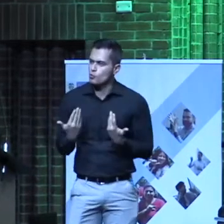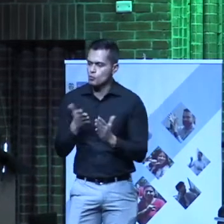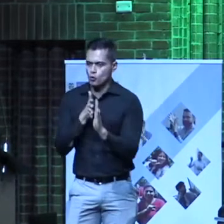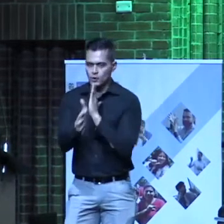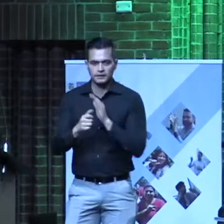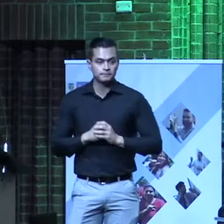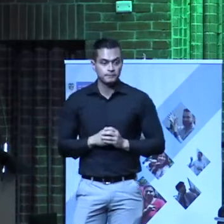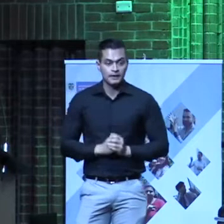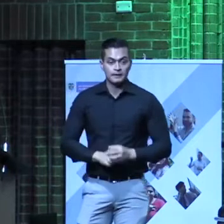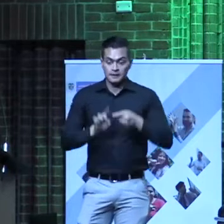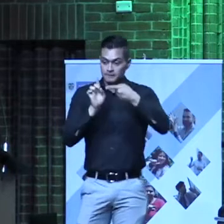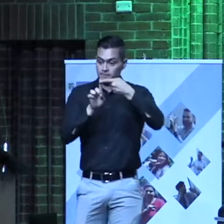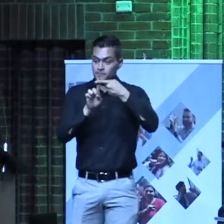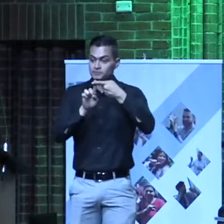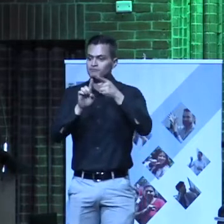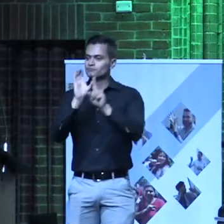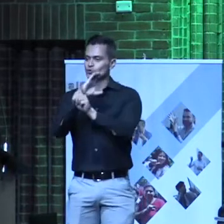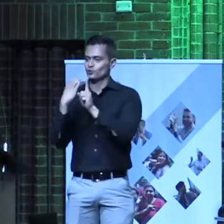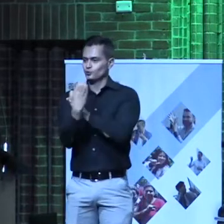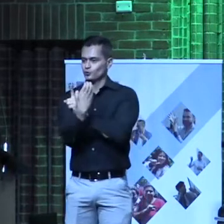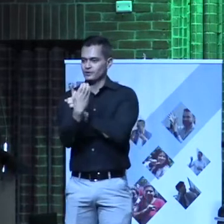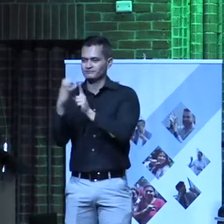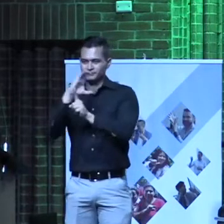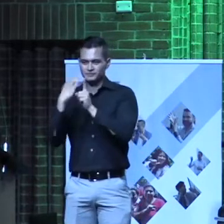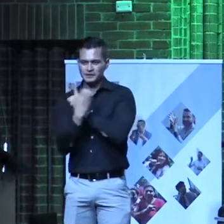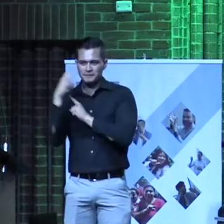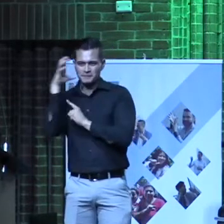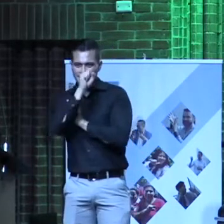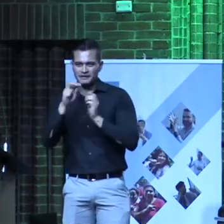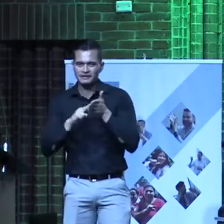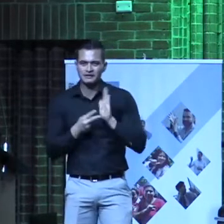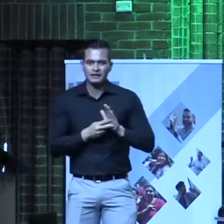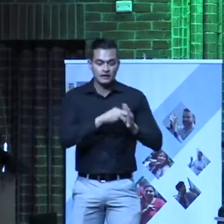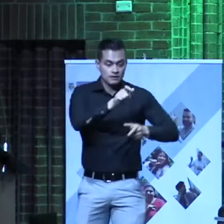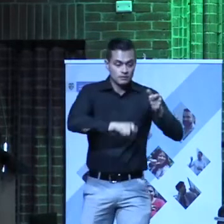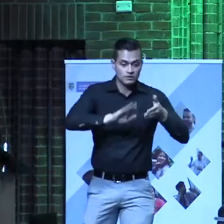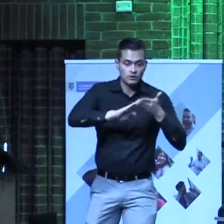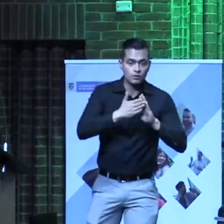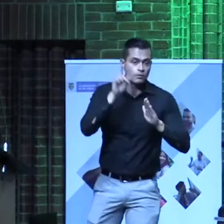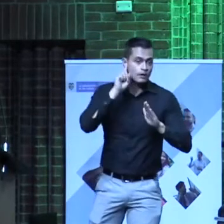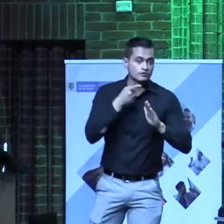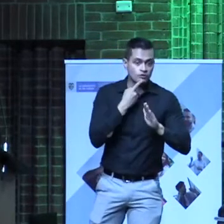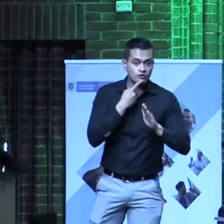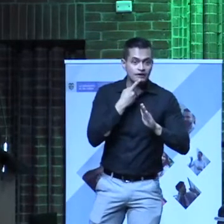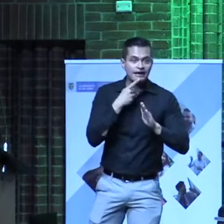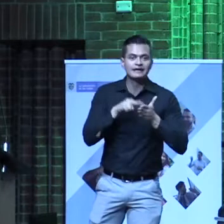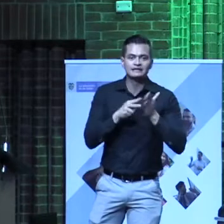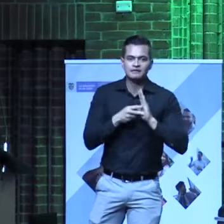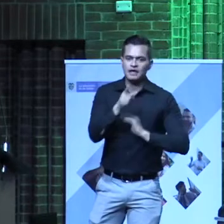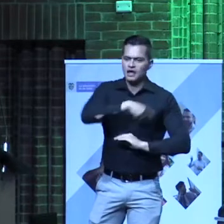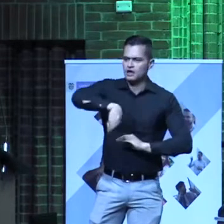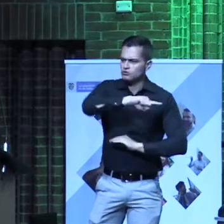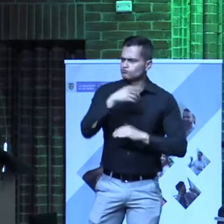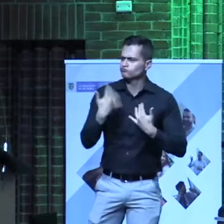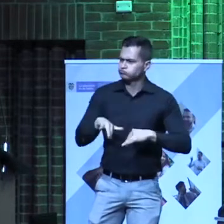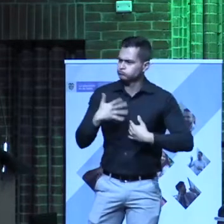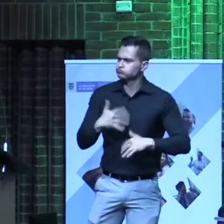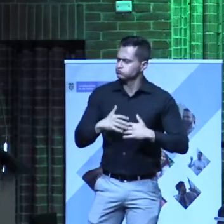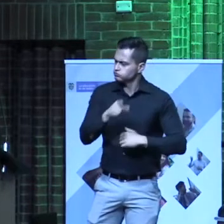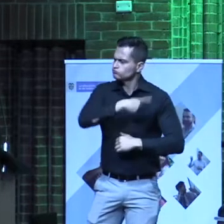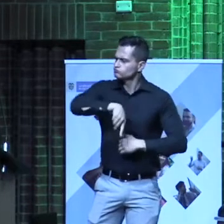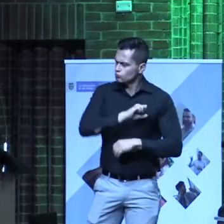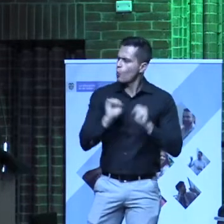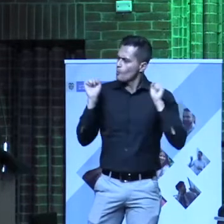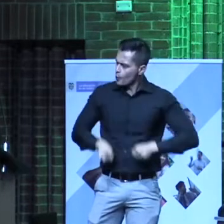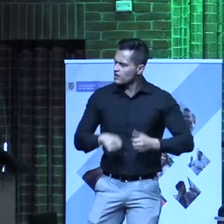es cultura. Cuando hablamos de población sorda, hablamos de población que tiene las mismas capacidades exactamente iguales y